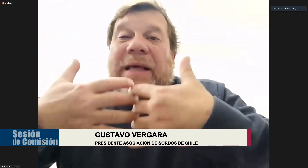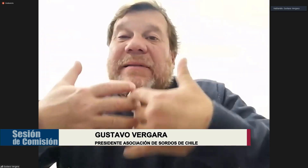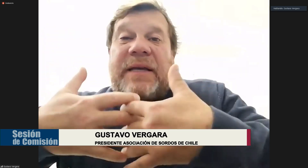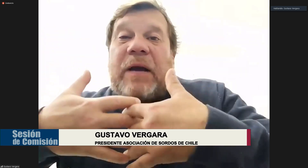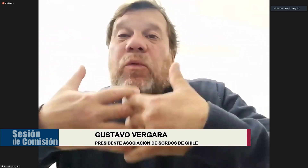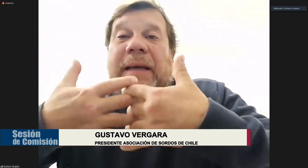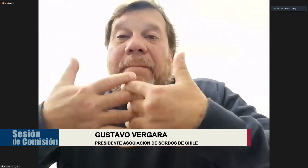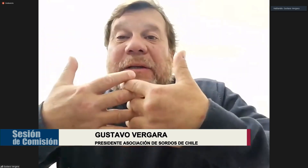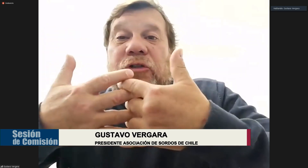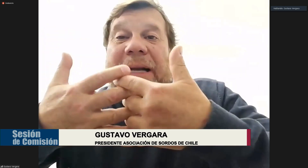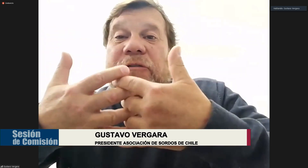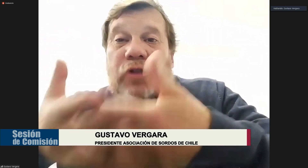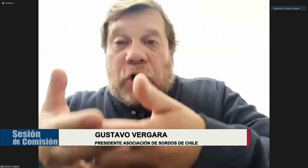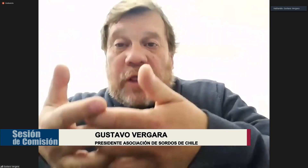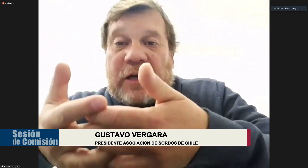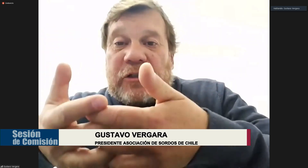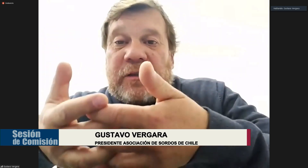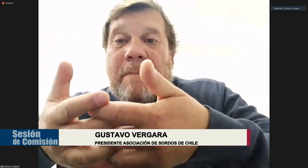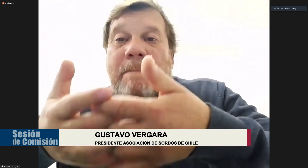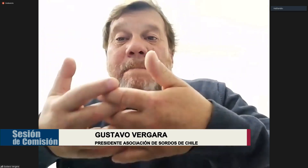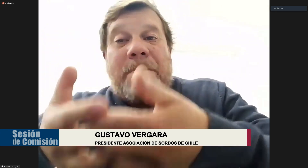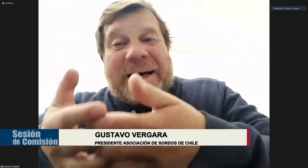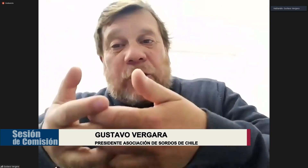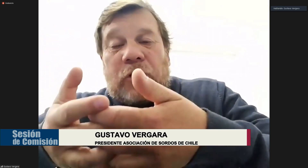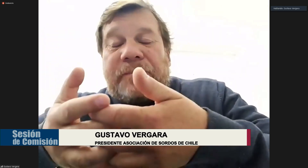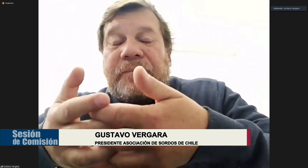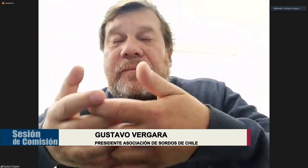señas que usan personas sordas, pero